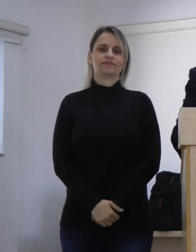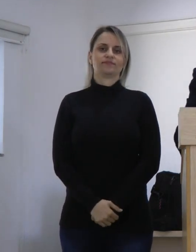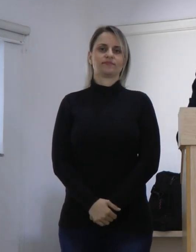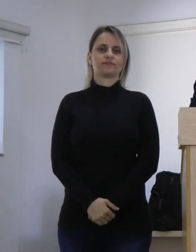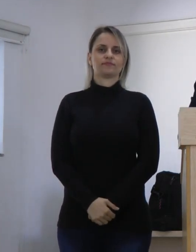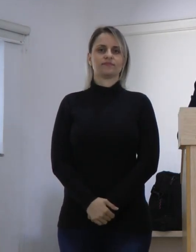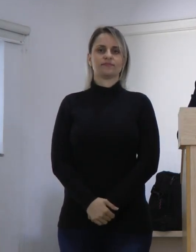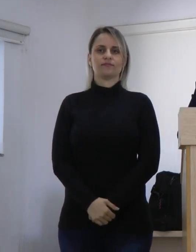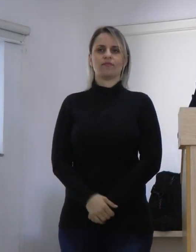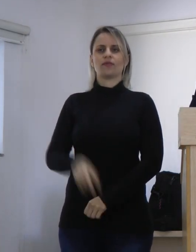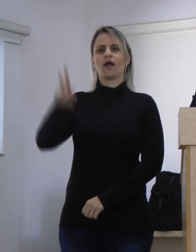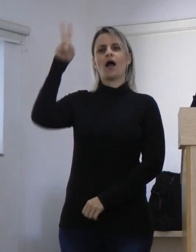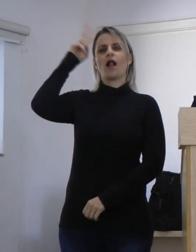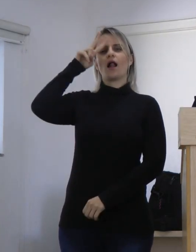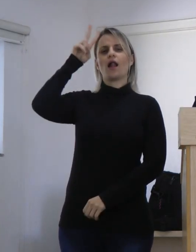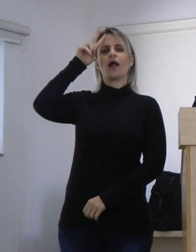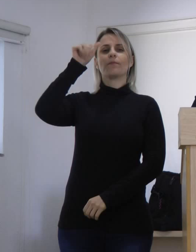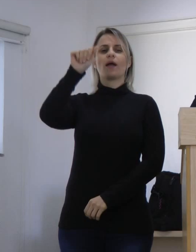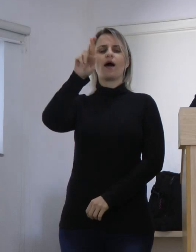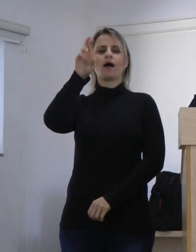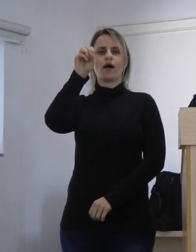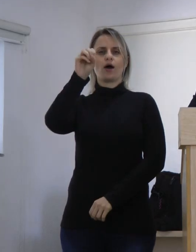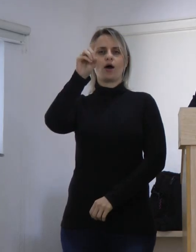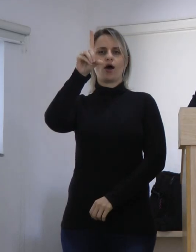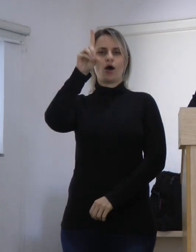Vocês lembram do nosso querido Haroldo Dutra Dias?